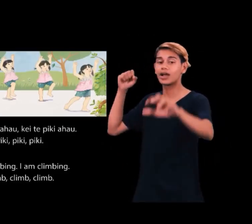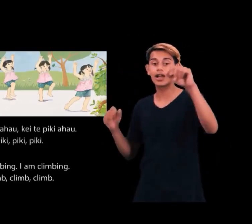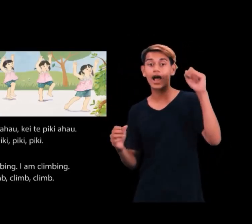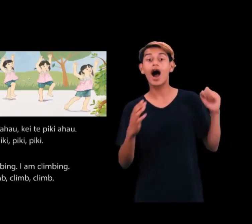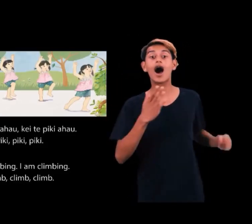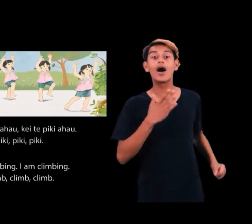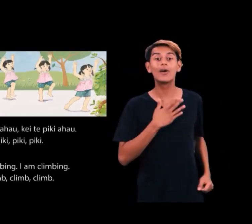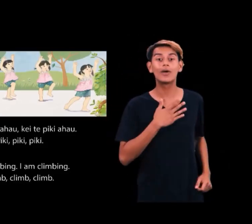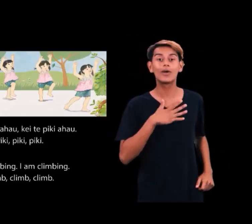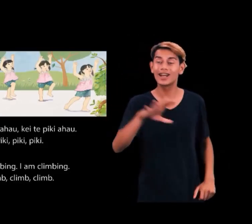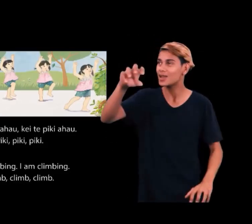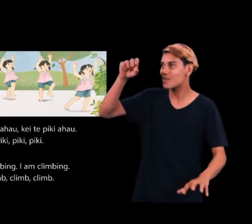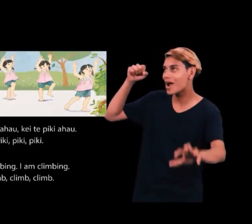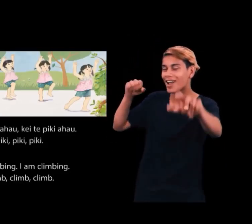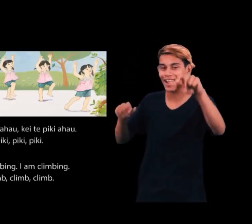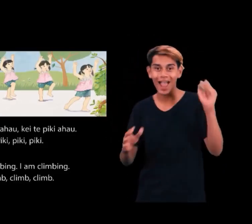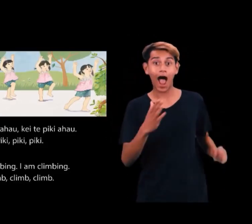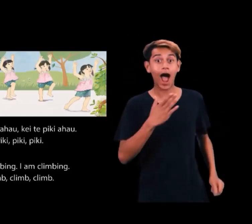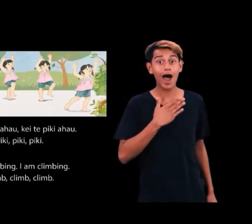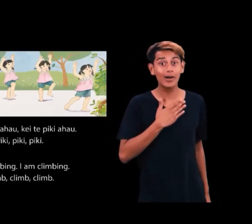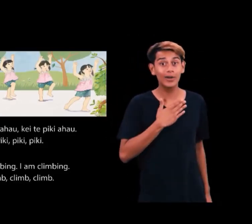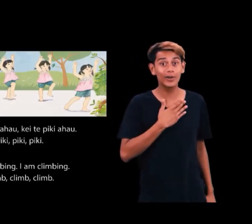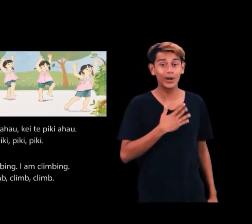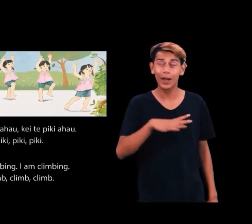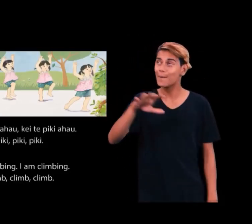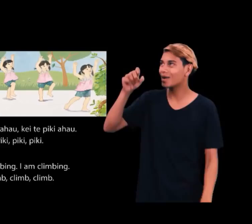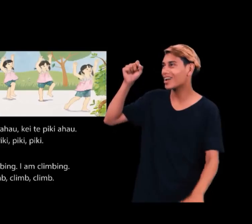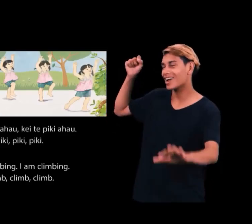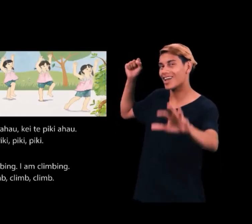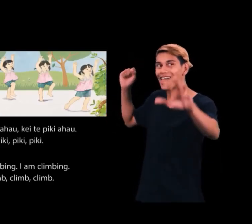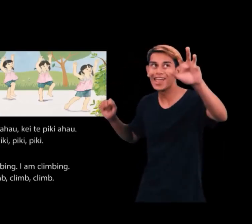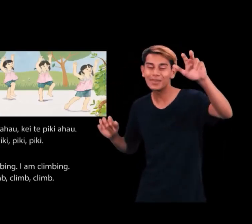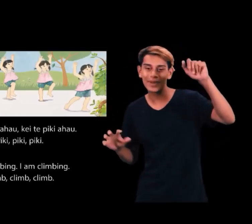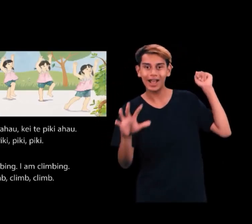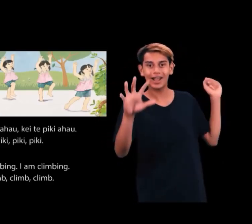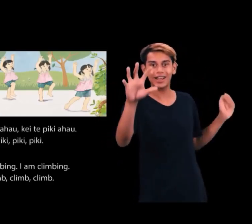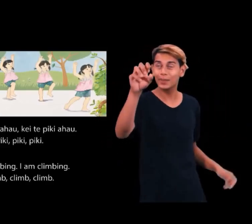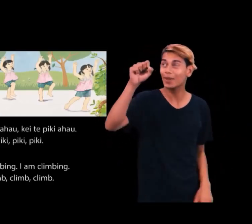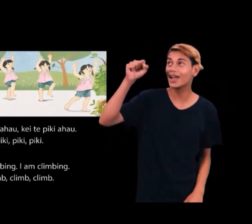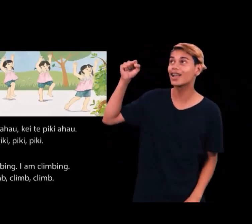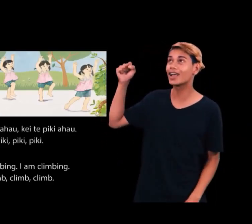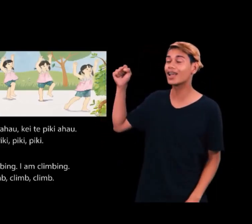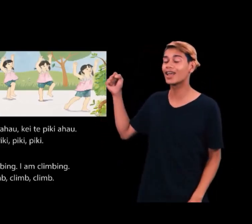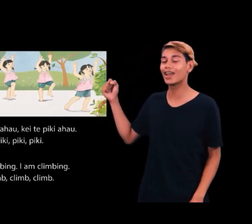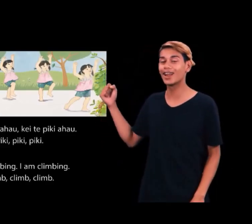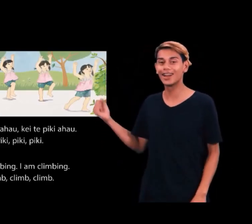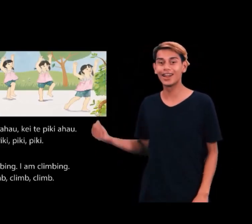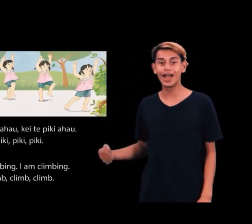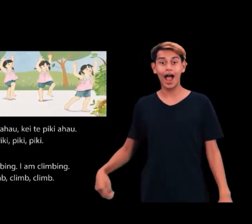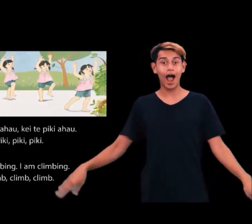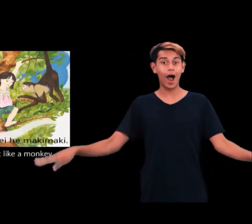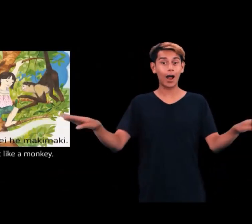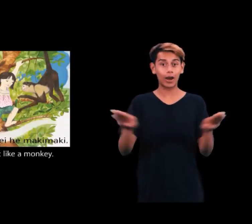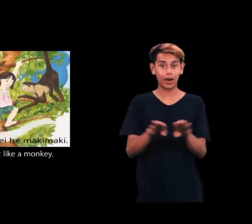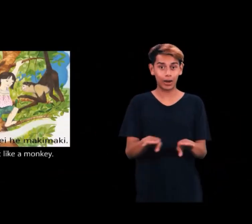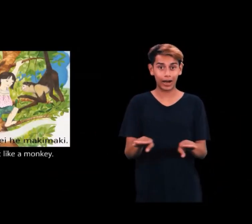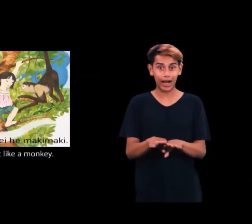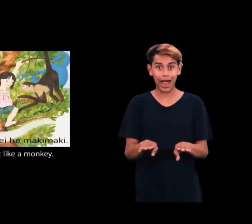piki aho, kei te piki aho, piki, piki, piki. Anō nei